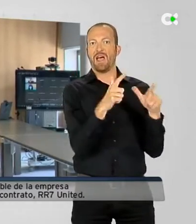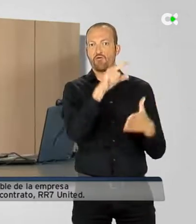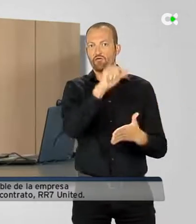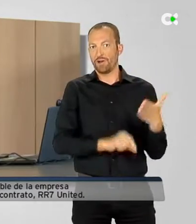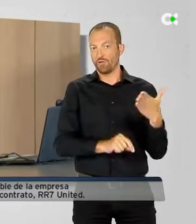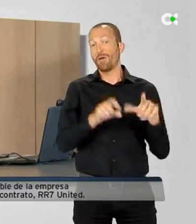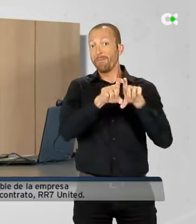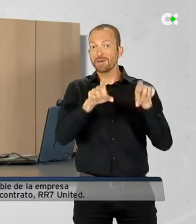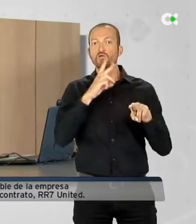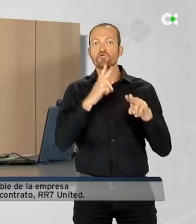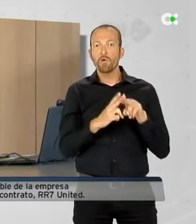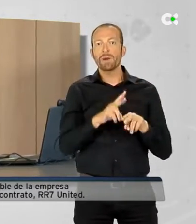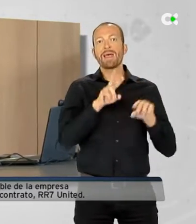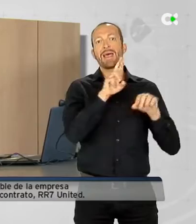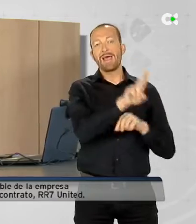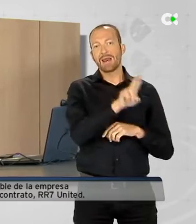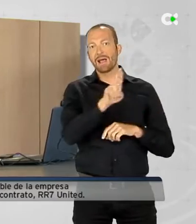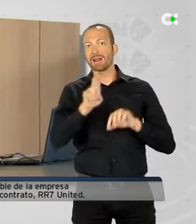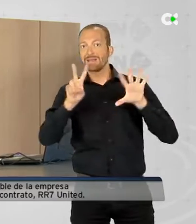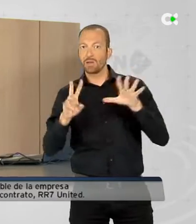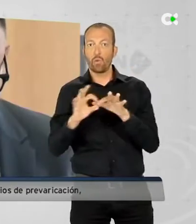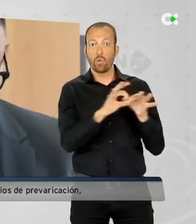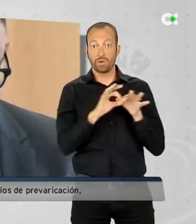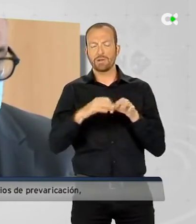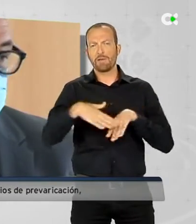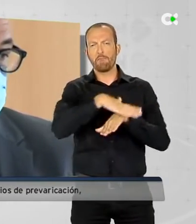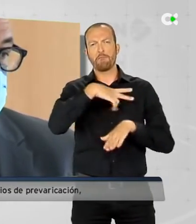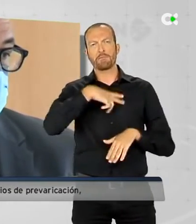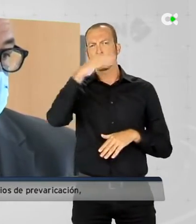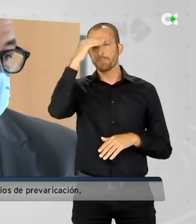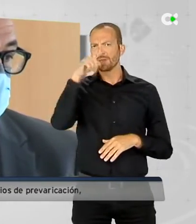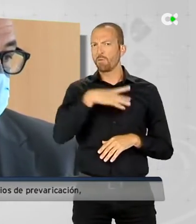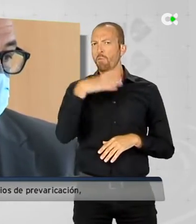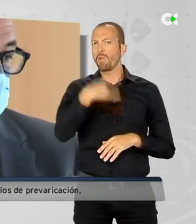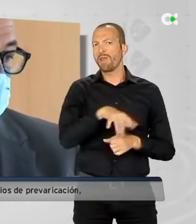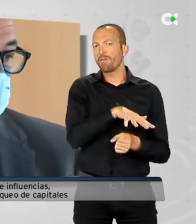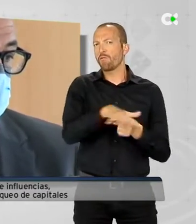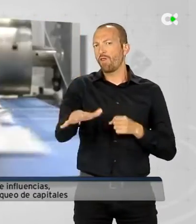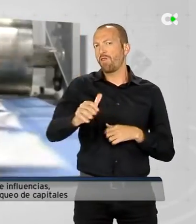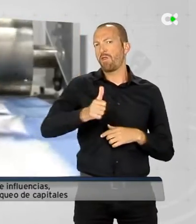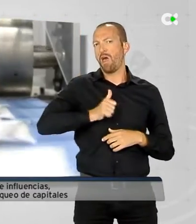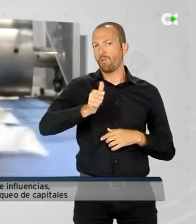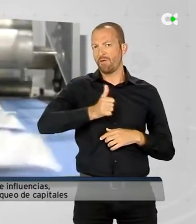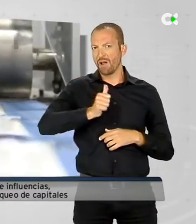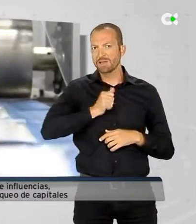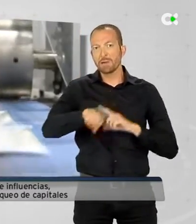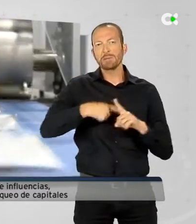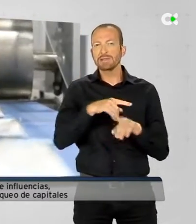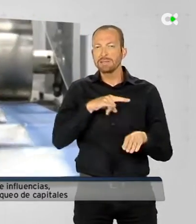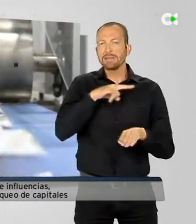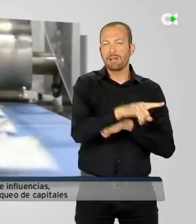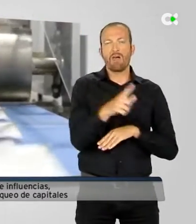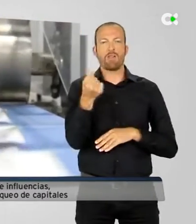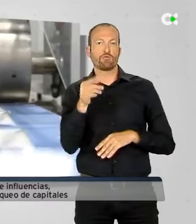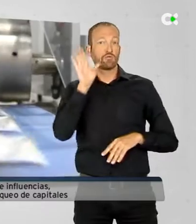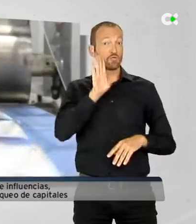del contrato, RR7 United. El fiscal ve indicios de prevaricación, tráfico de influencias, estafa y blanqueo